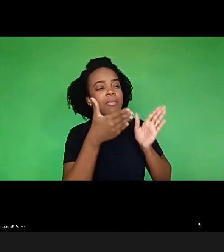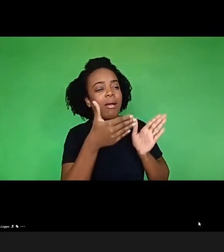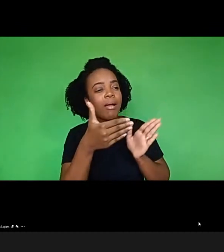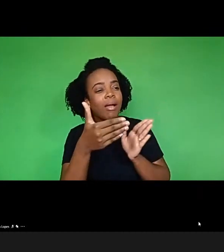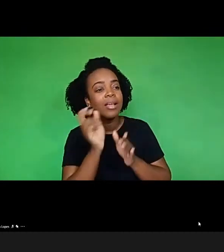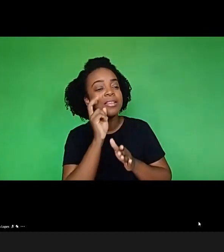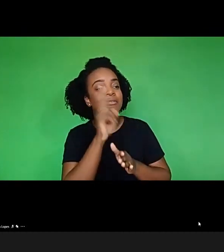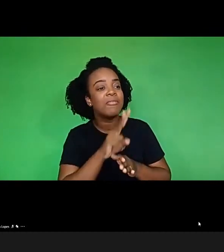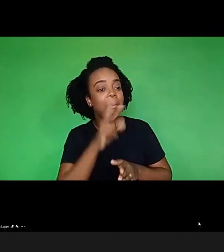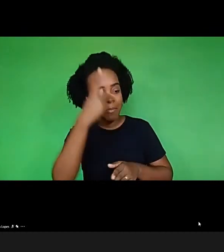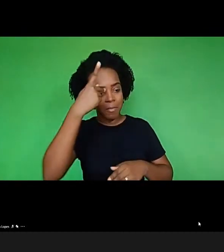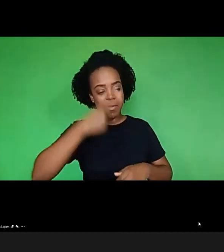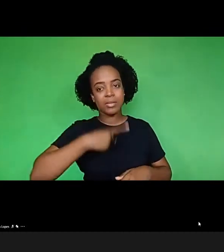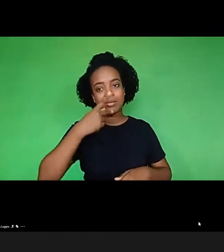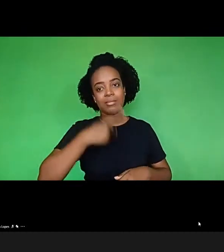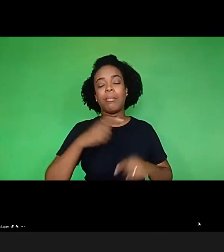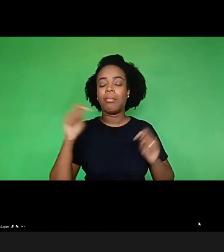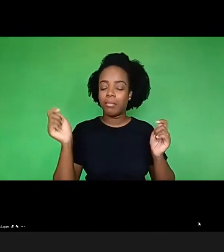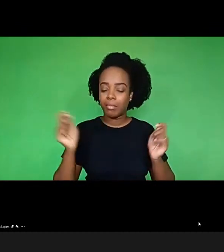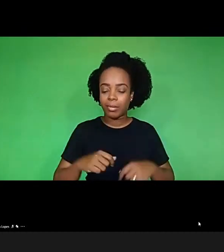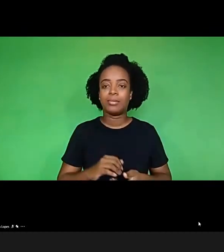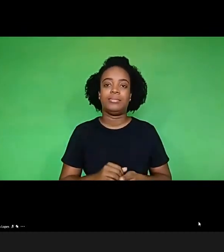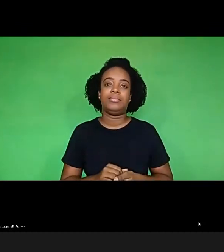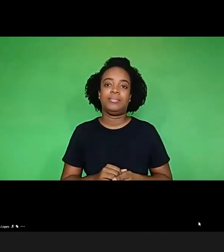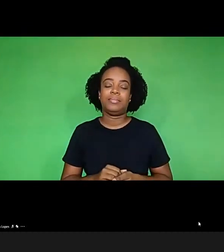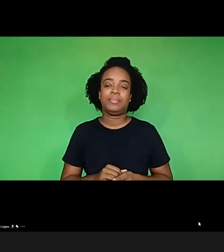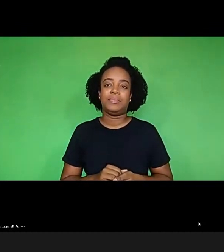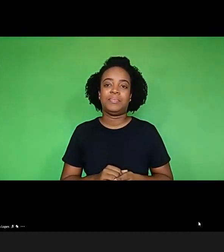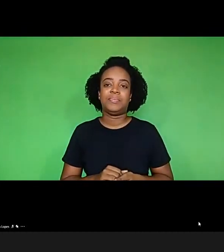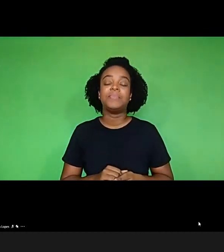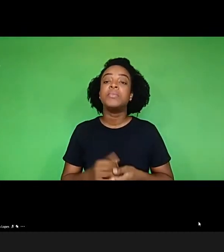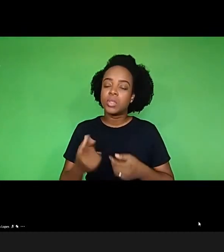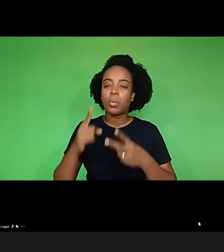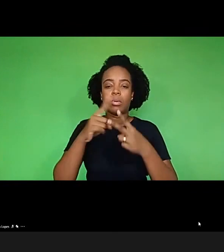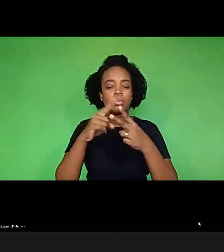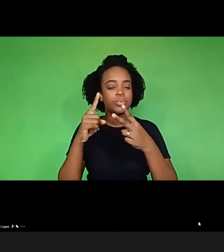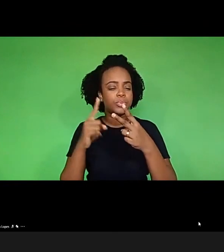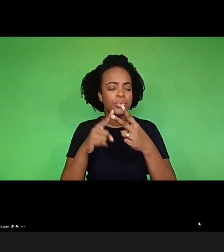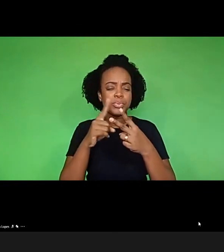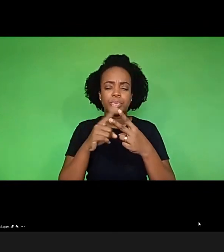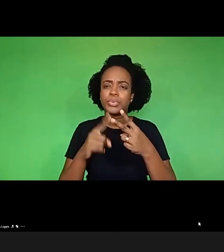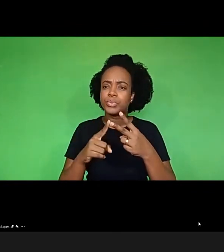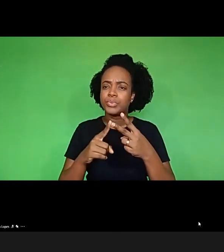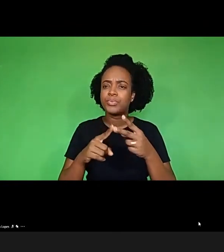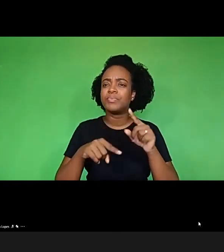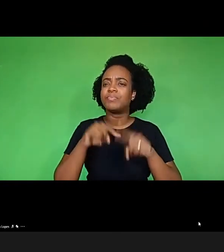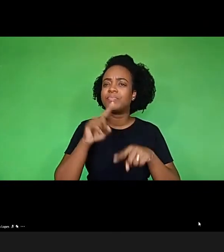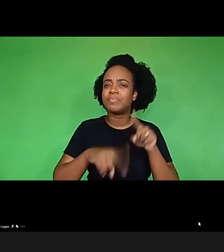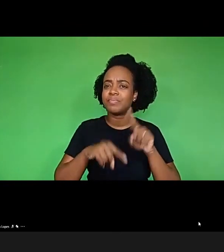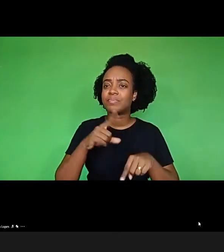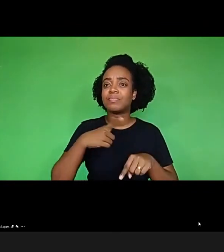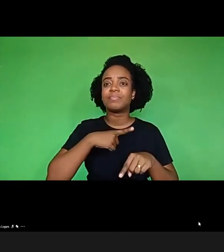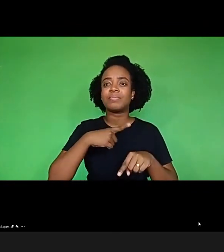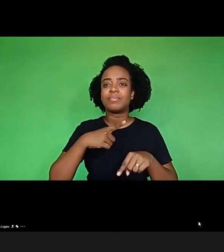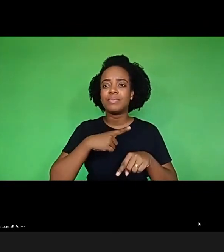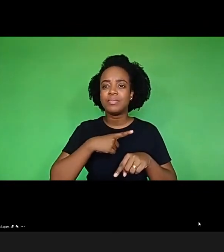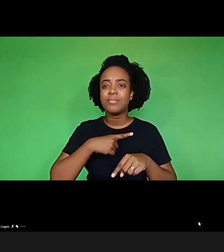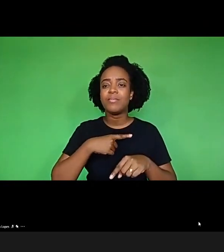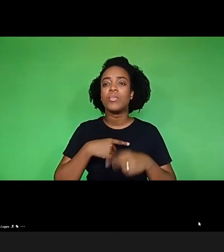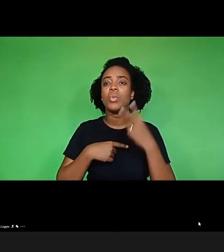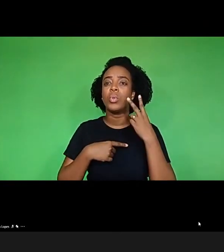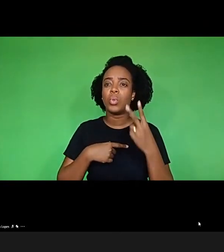o Moodle. Para essas duas ferramentas, a gente vai ter 2 encontros. Então, hoje,